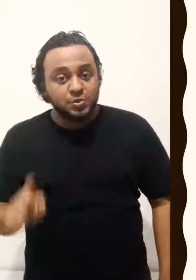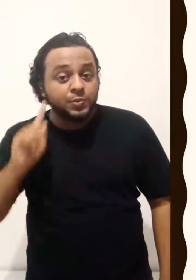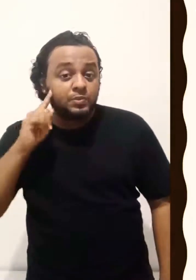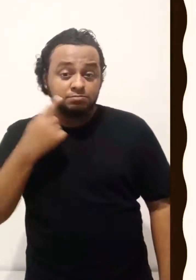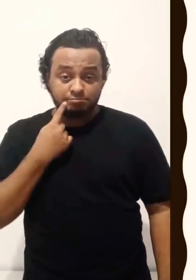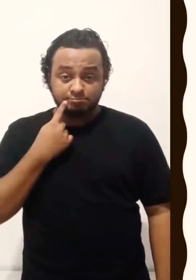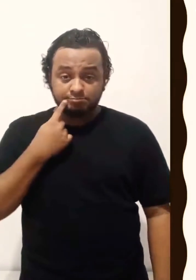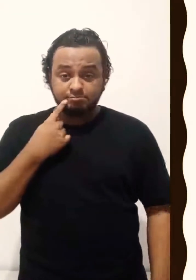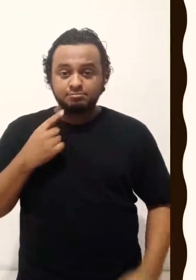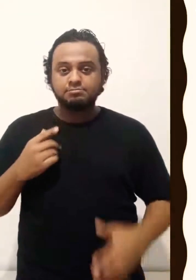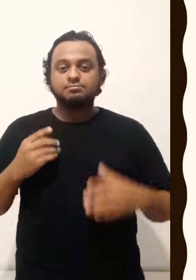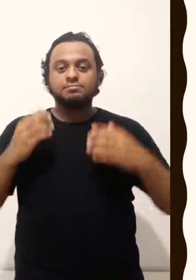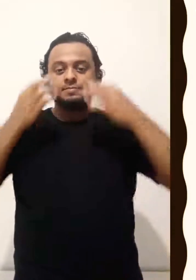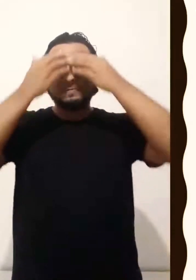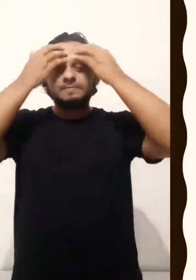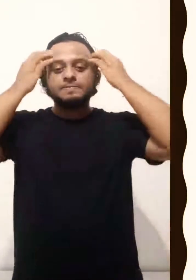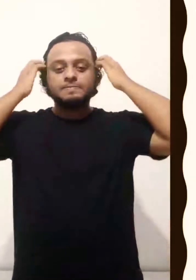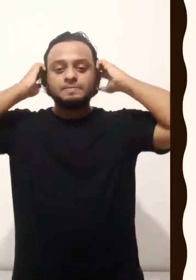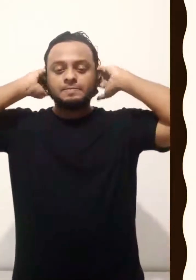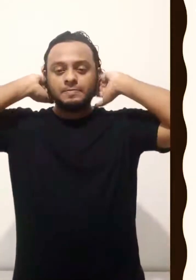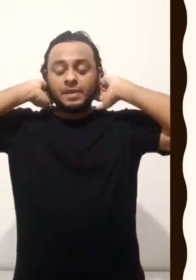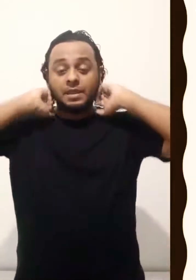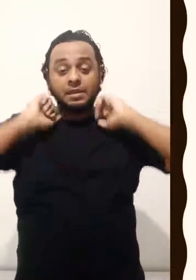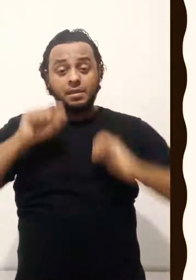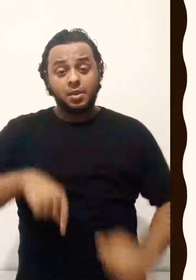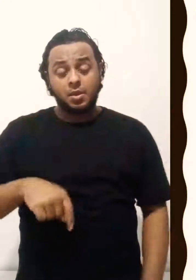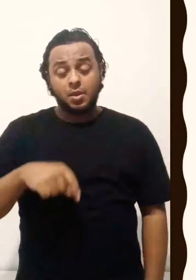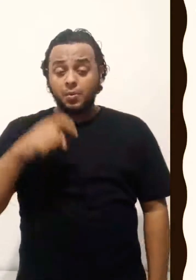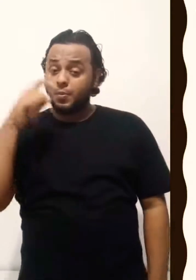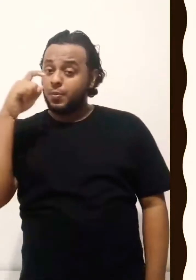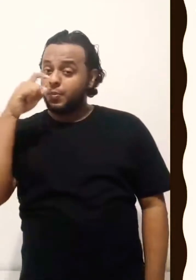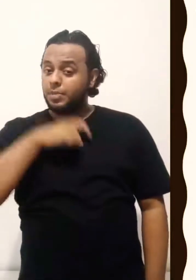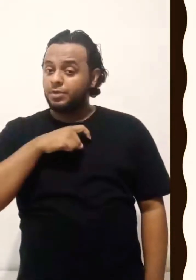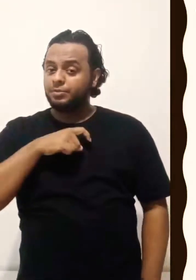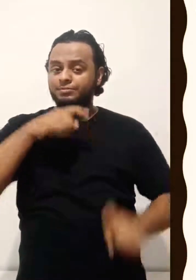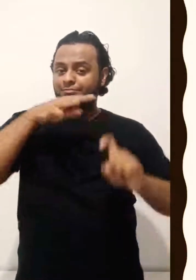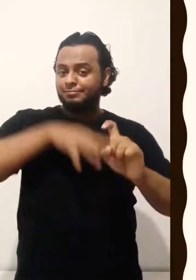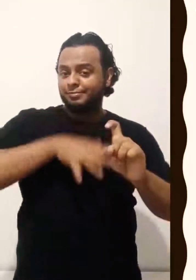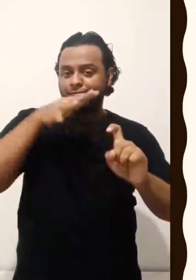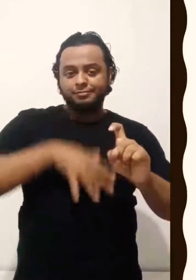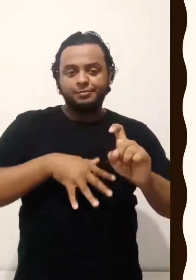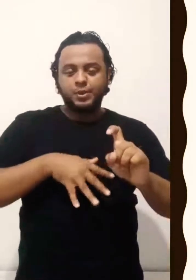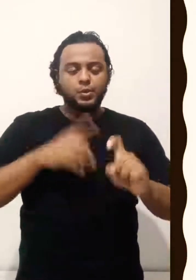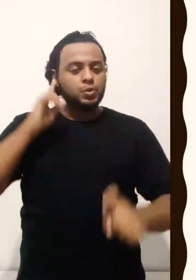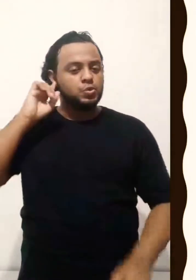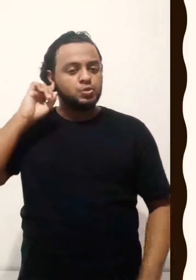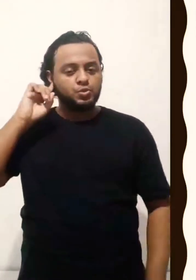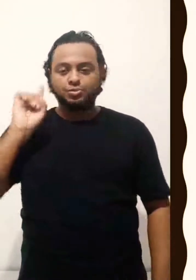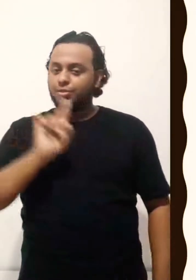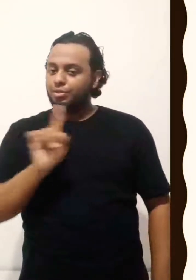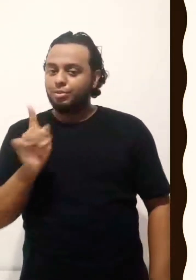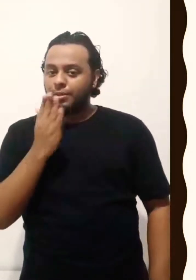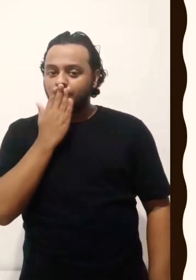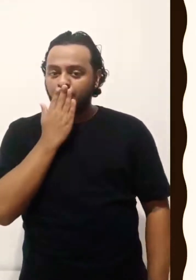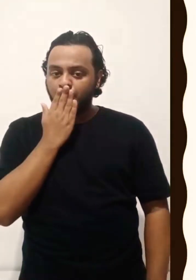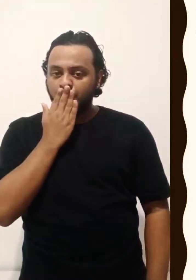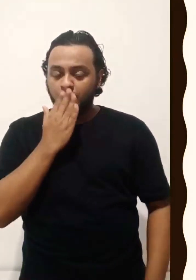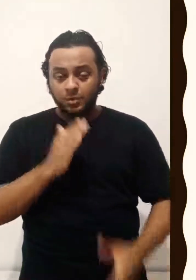uma pessoa surda. Então, isso é um mito. Todo surdo não é mudo.